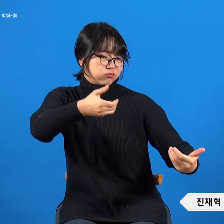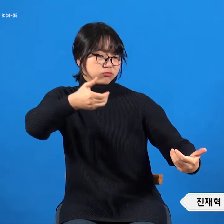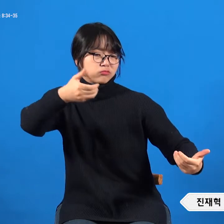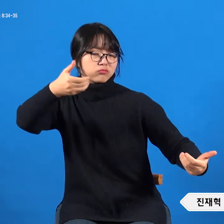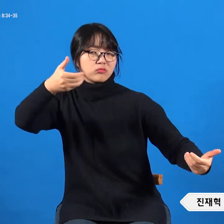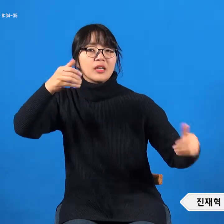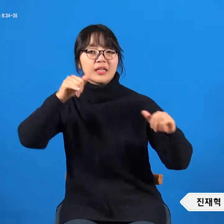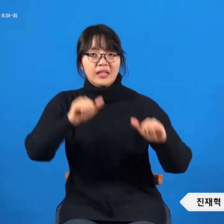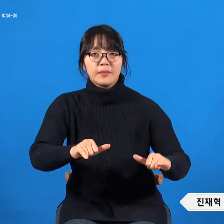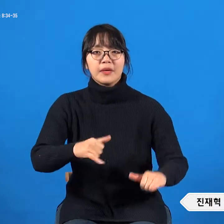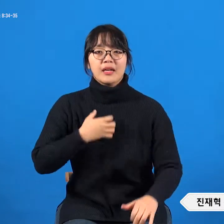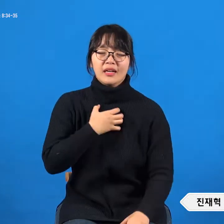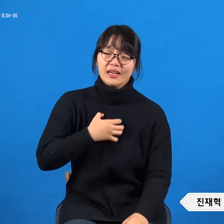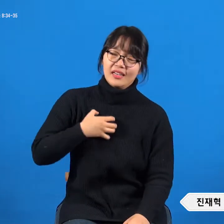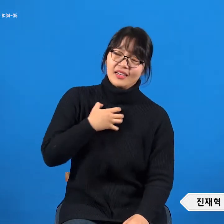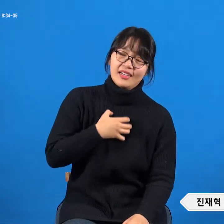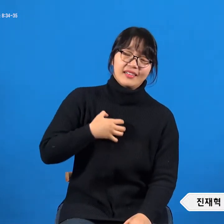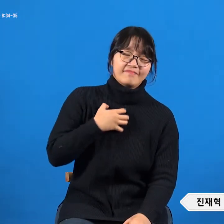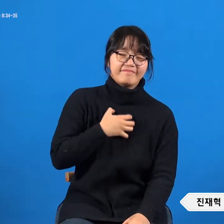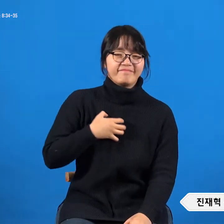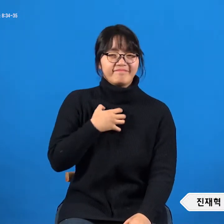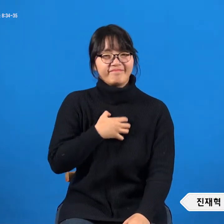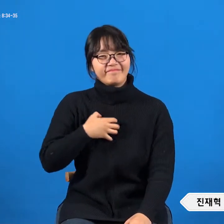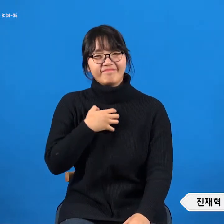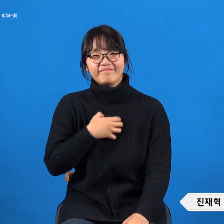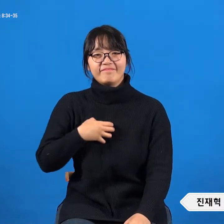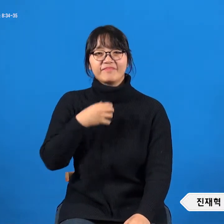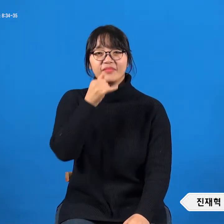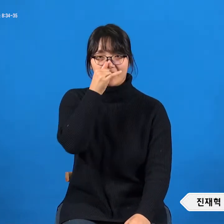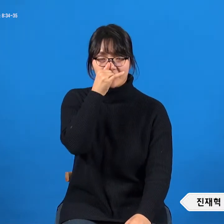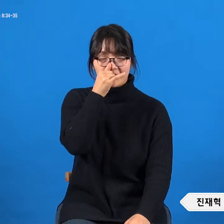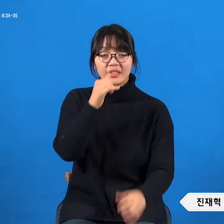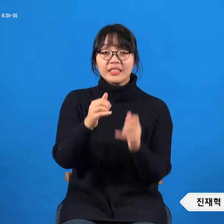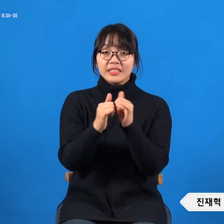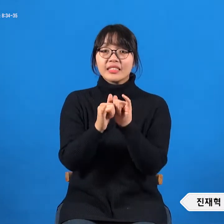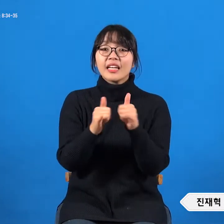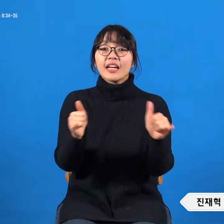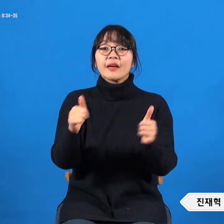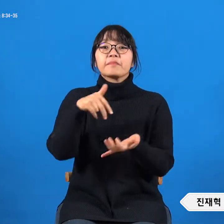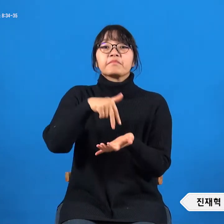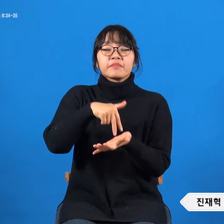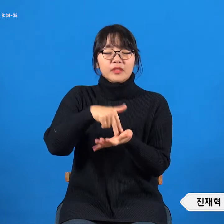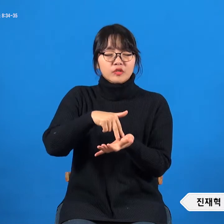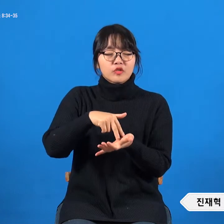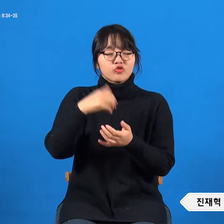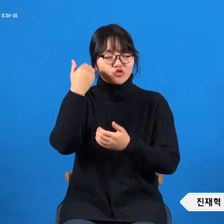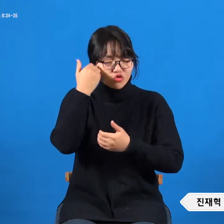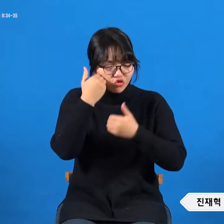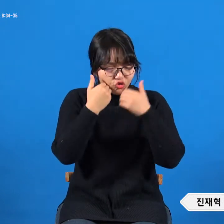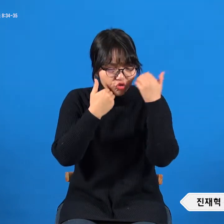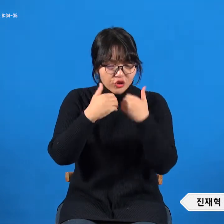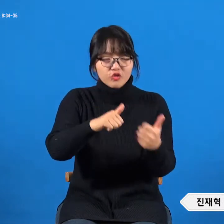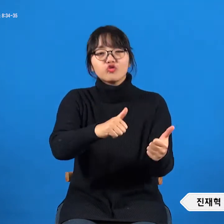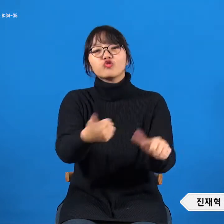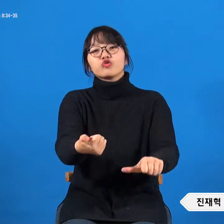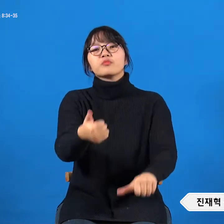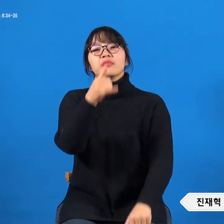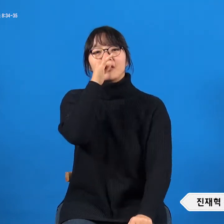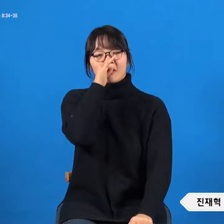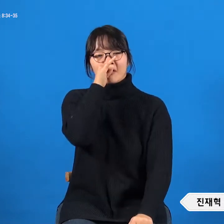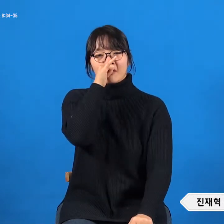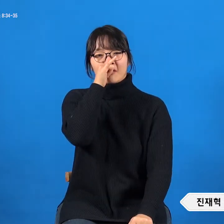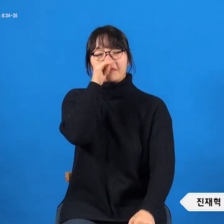단절에 대한 두려움이 있습니다. 아무도 피해갈 수 없습니다. 그러나 누구나 다 이